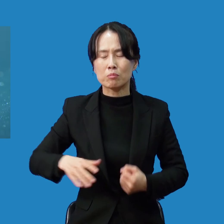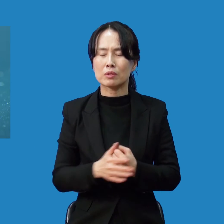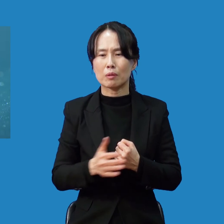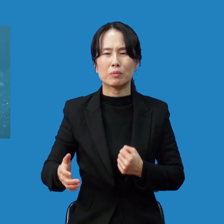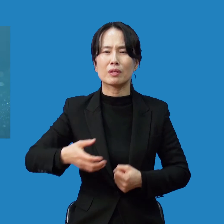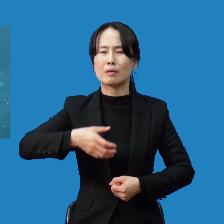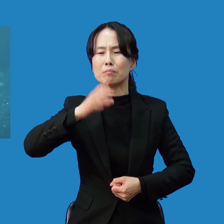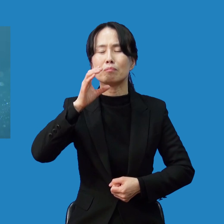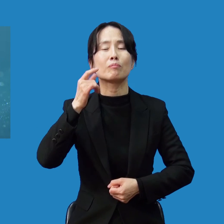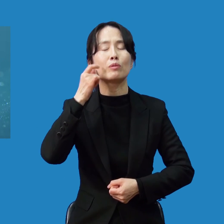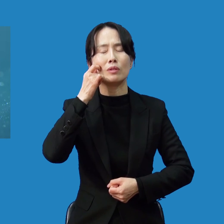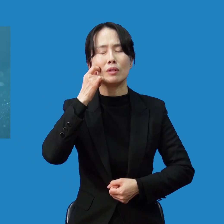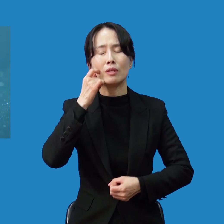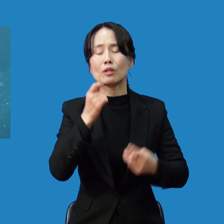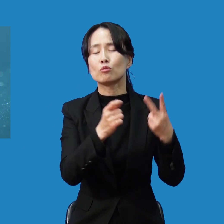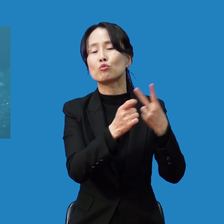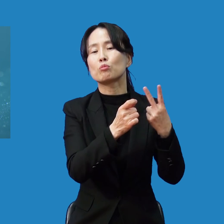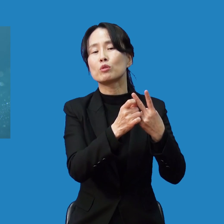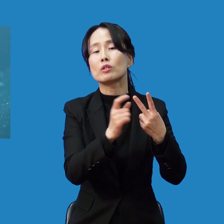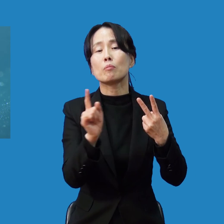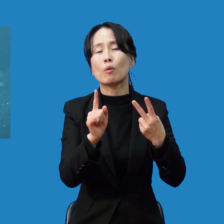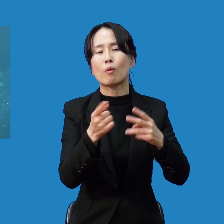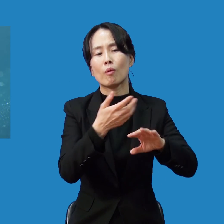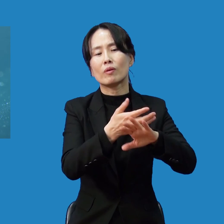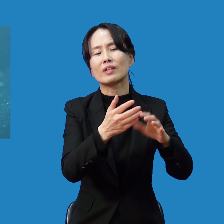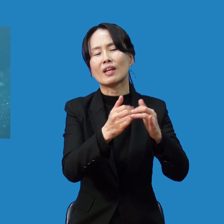때문에 당연히 마시지 않는 것이죠.